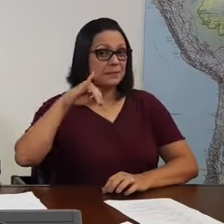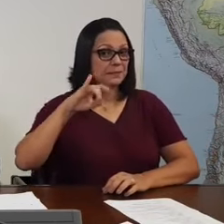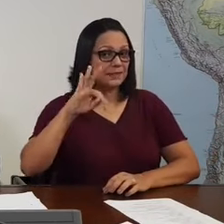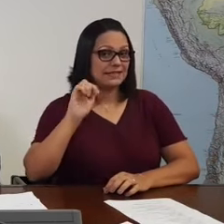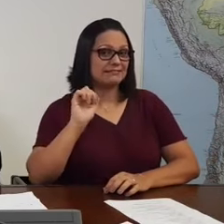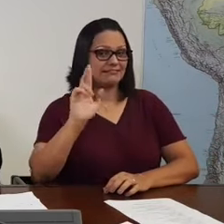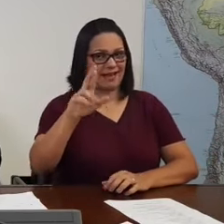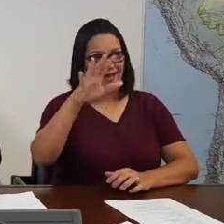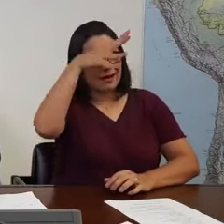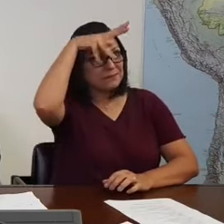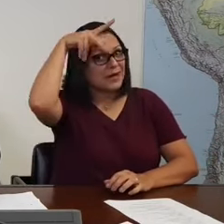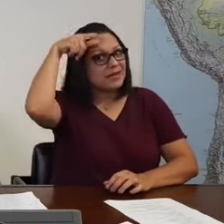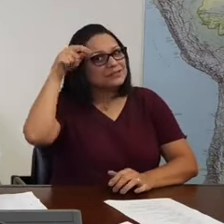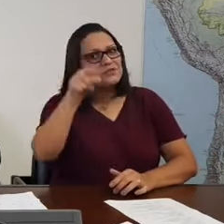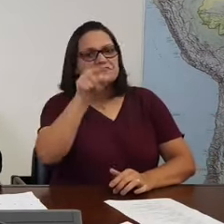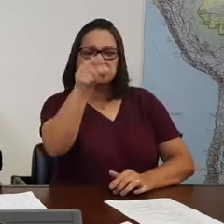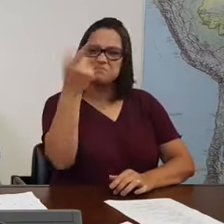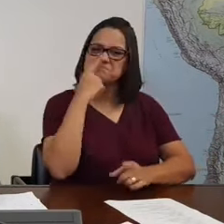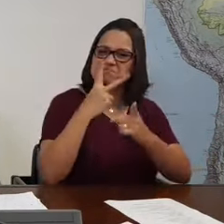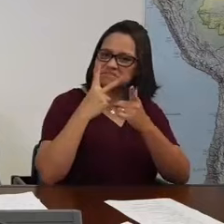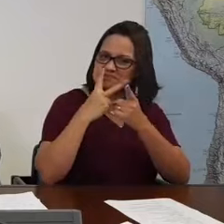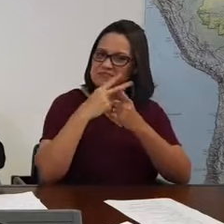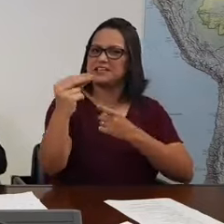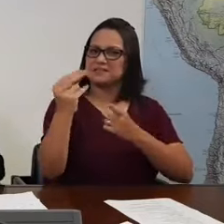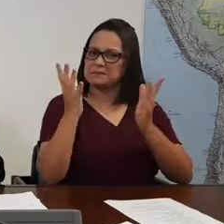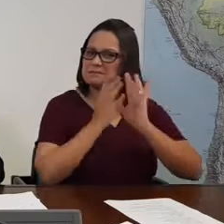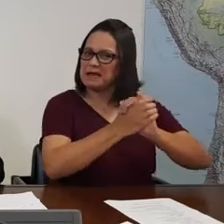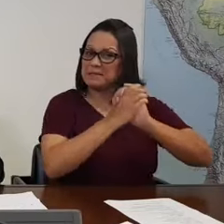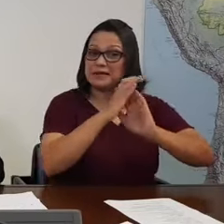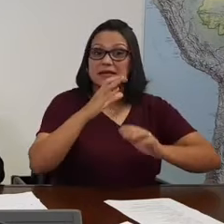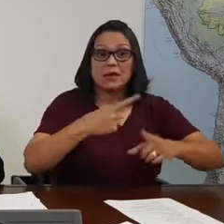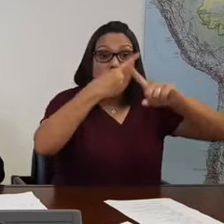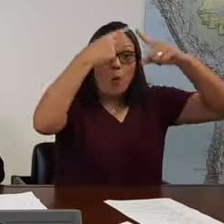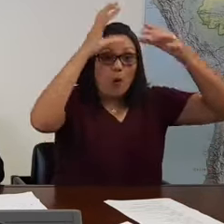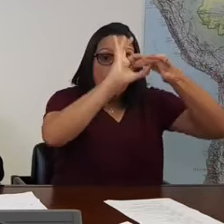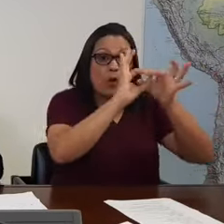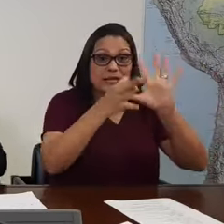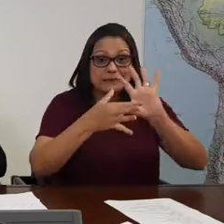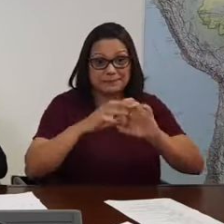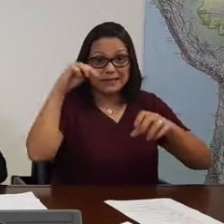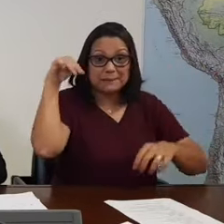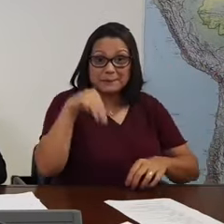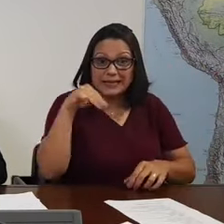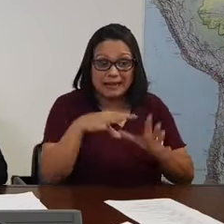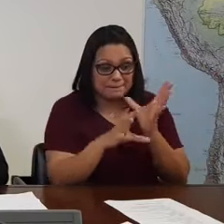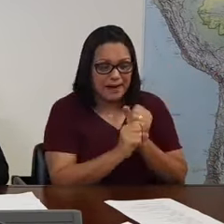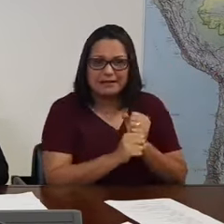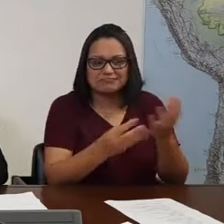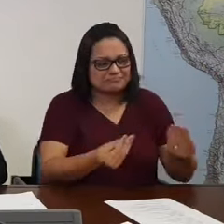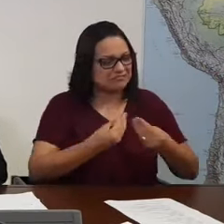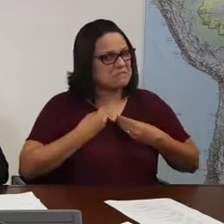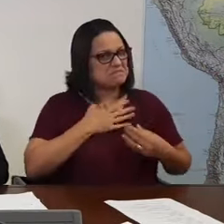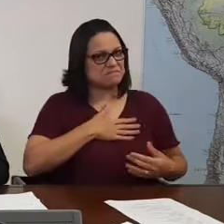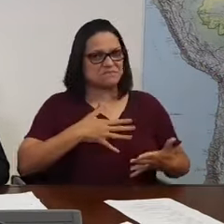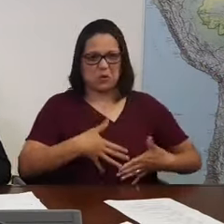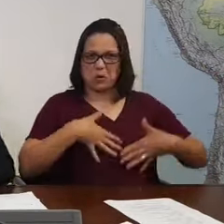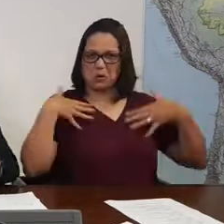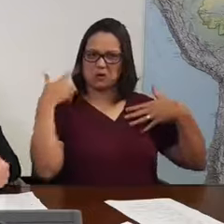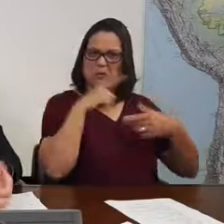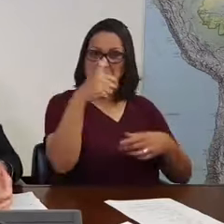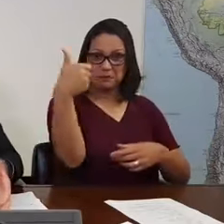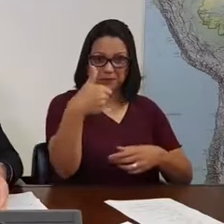do Amazonas, que vocês foram vitoriosos nessa Olimpíada de Matemática no Japão. Isso nos enche de orgulho.